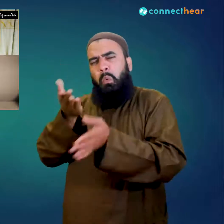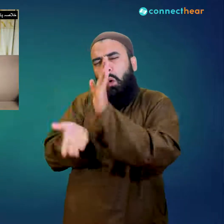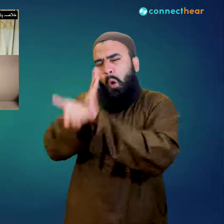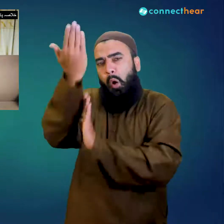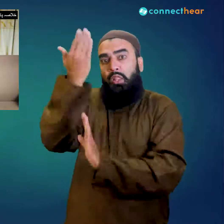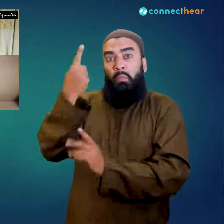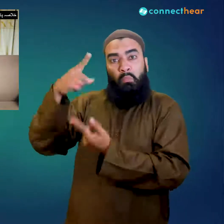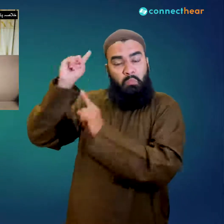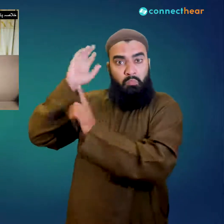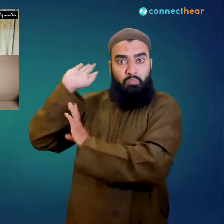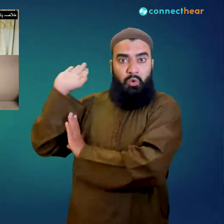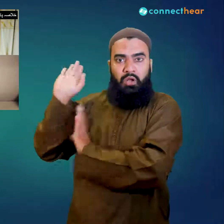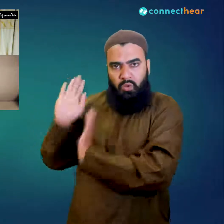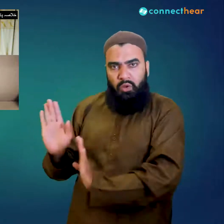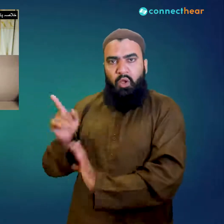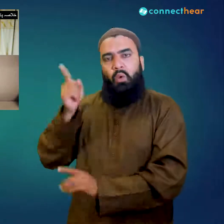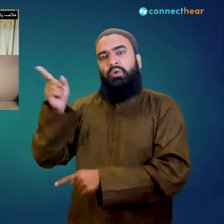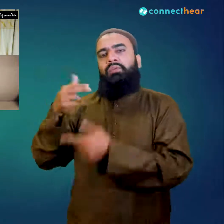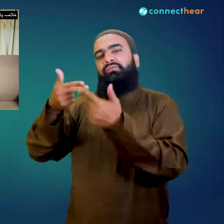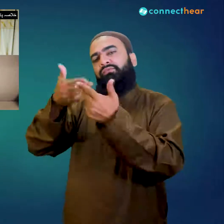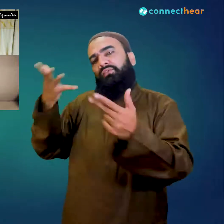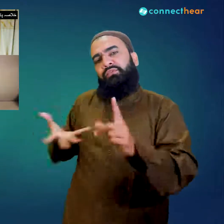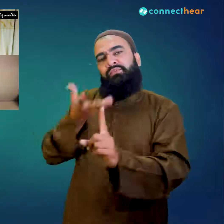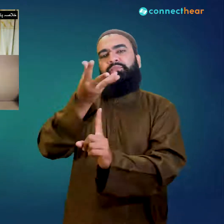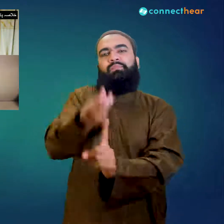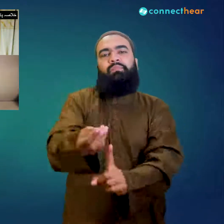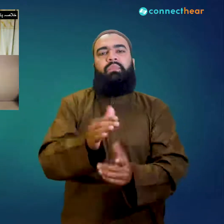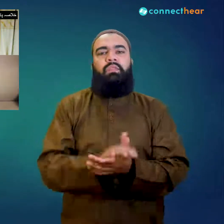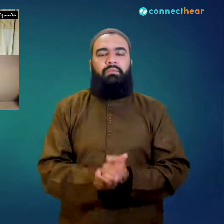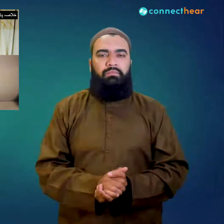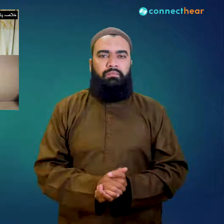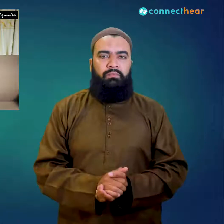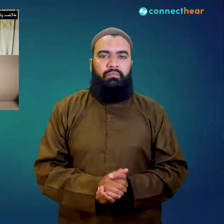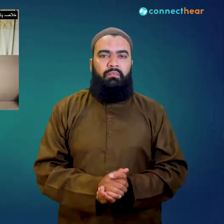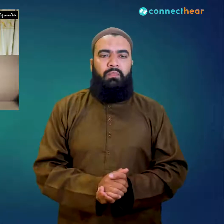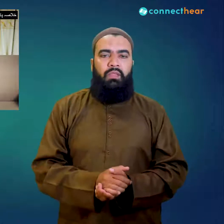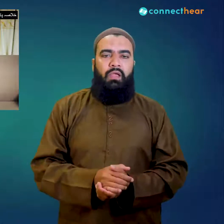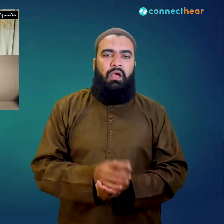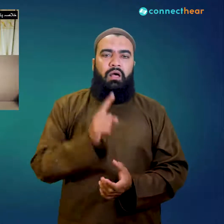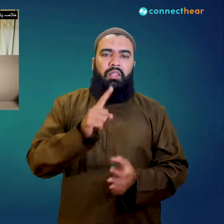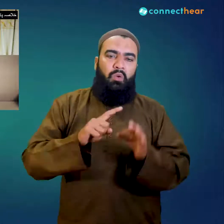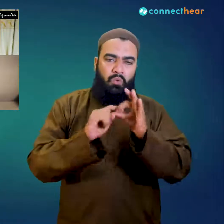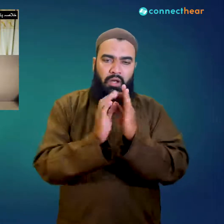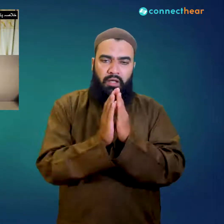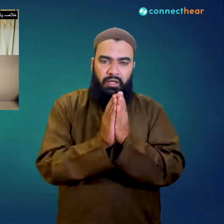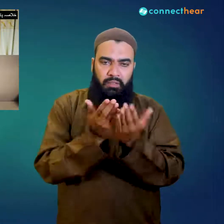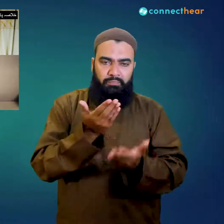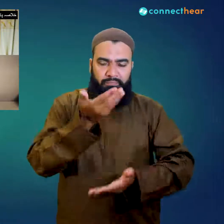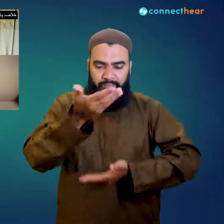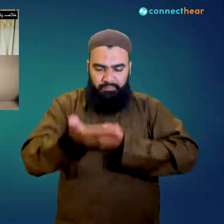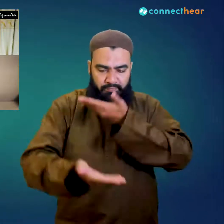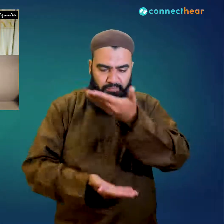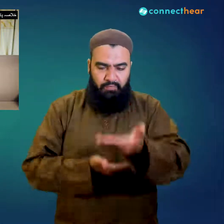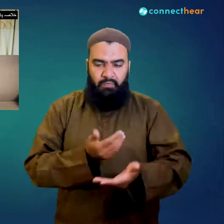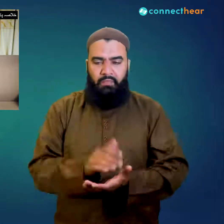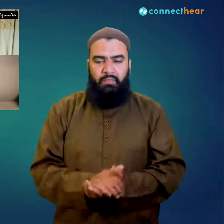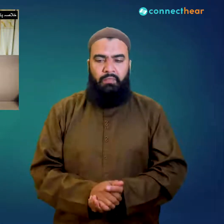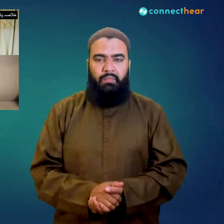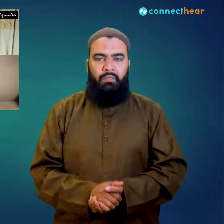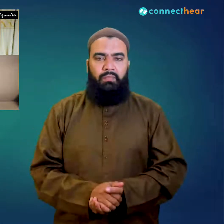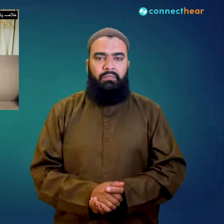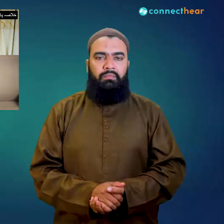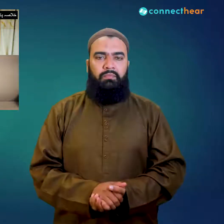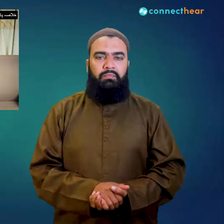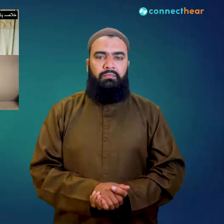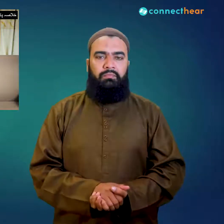الذی انزل فیہ القرآن ھدی للناس وبینات من الھدی والفرقان۔ حق اور باطل کے درمیان فرق کرنے والی یہ